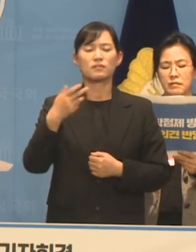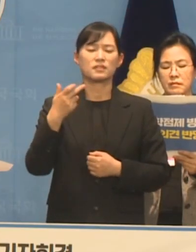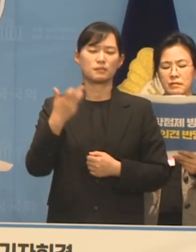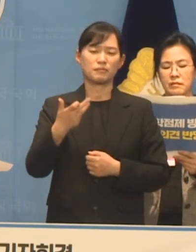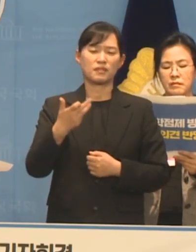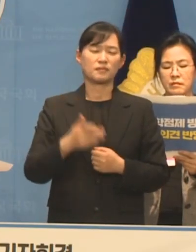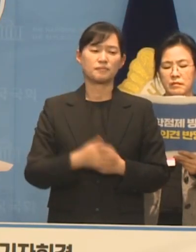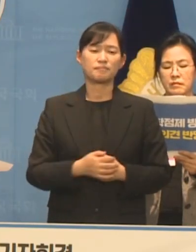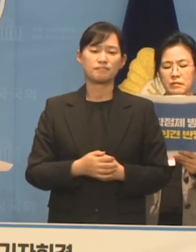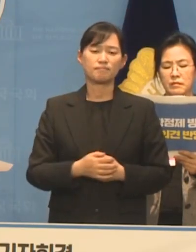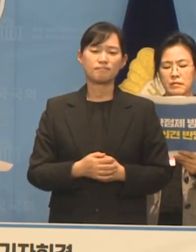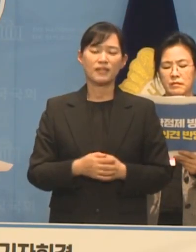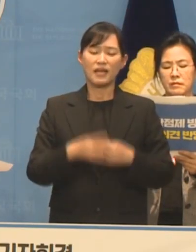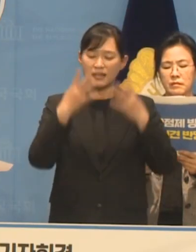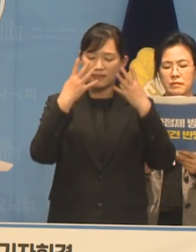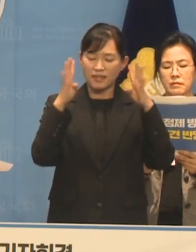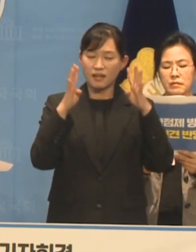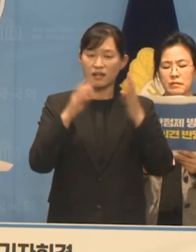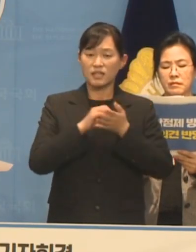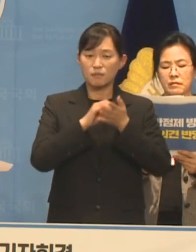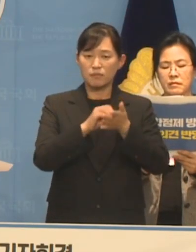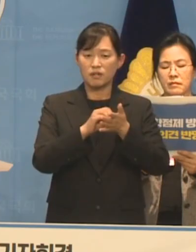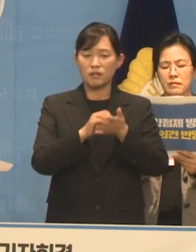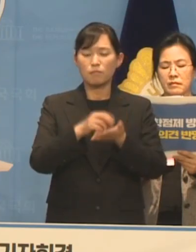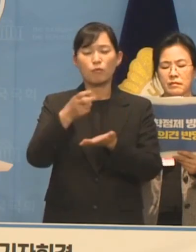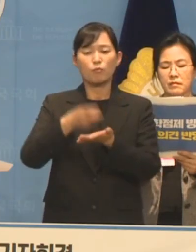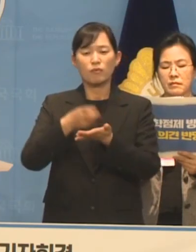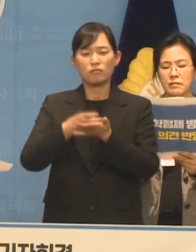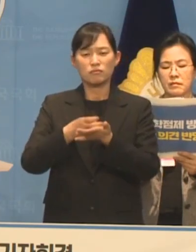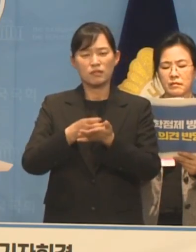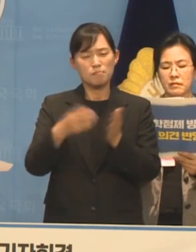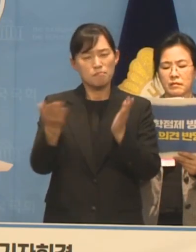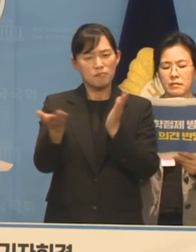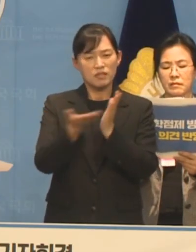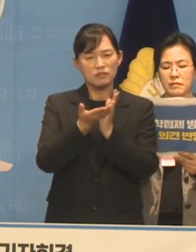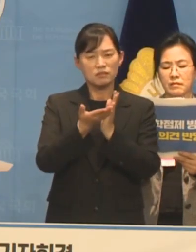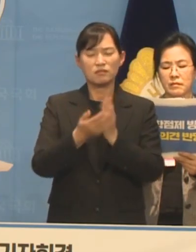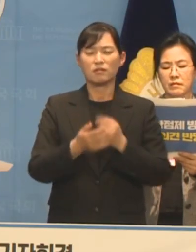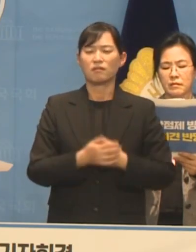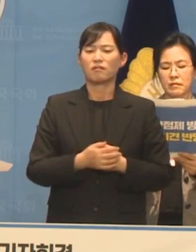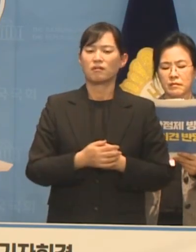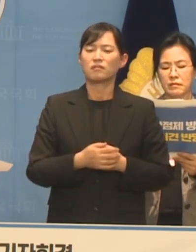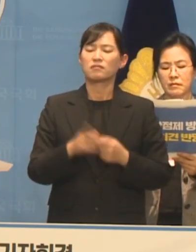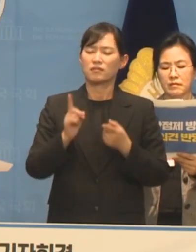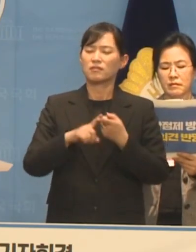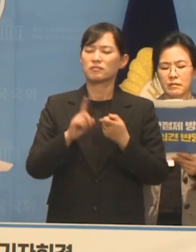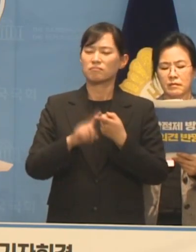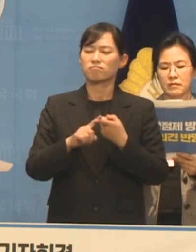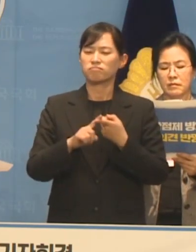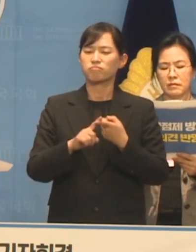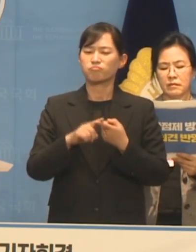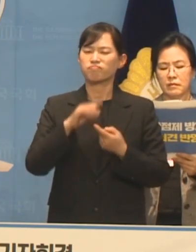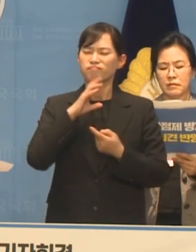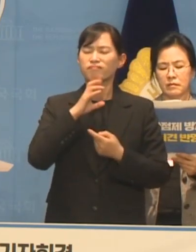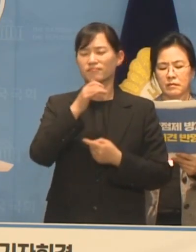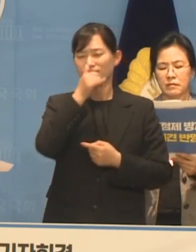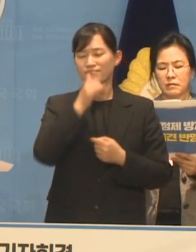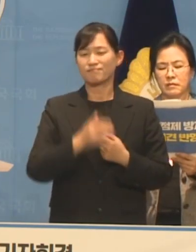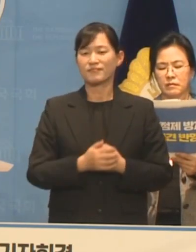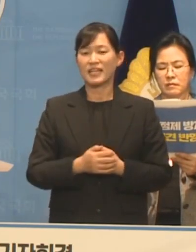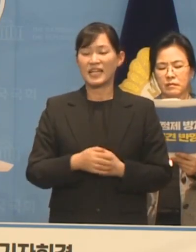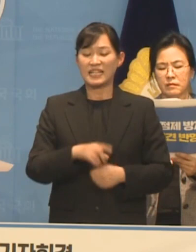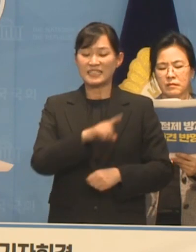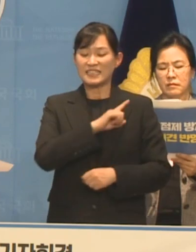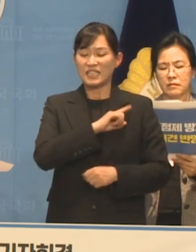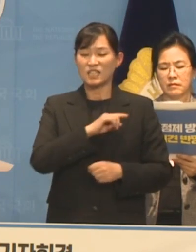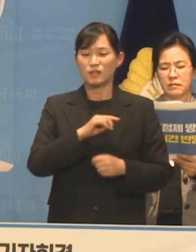4,218건, 대입제도와의 정합성 부족 4,104건, 이 복수응답 상위에 올랐습니다. 가장 시급한